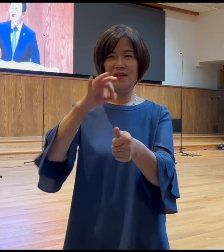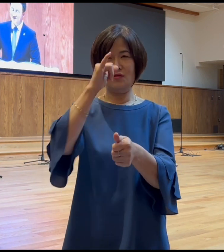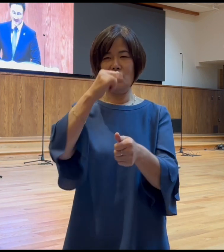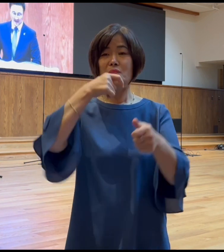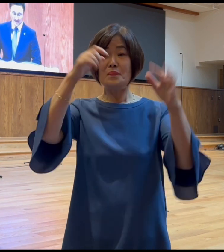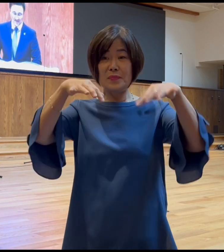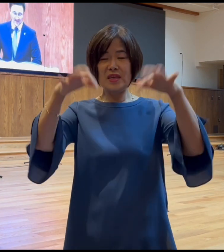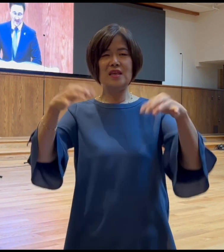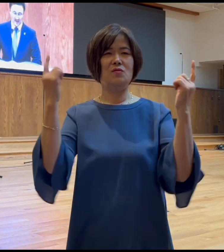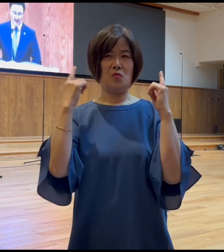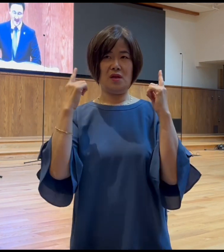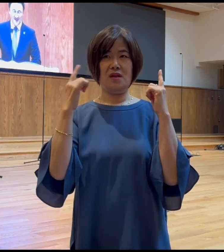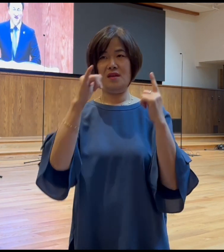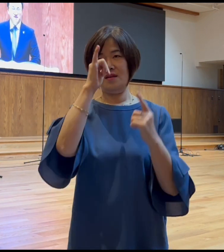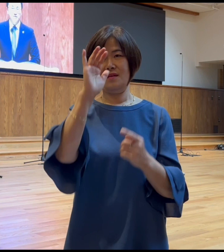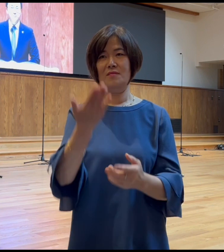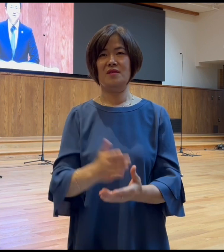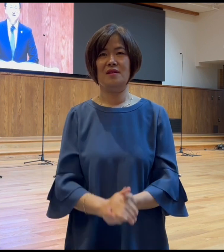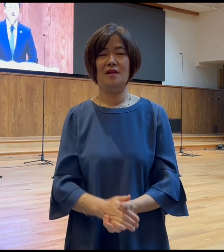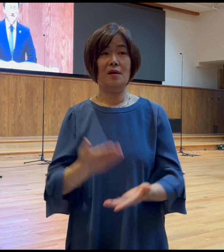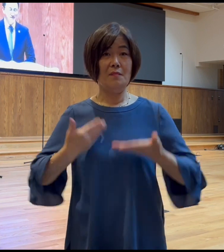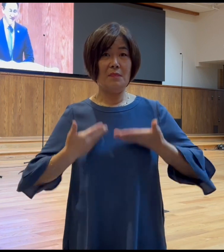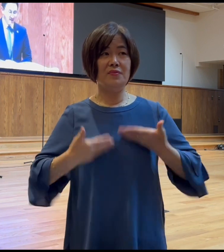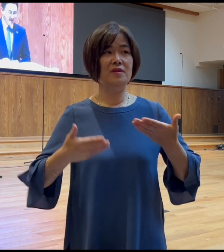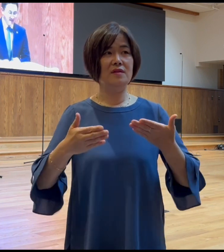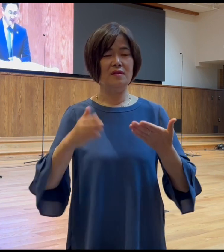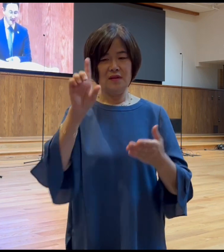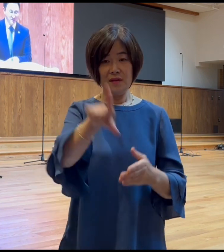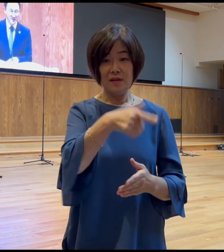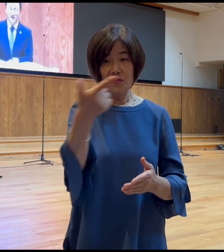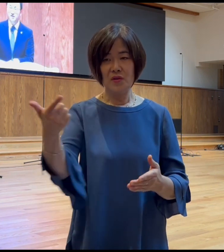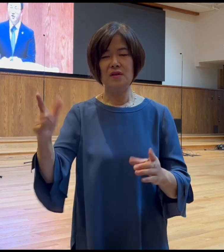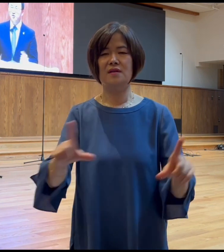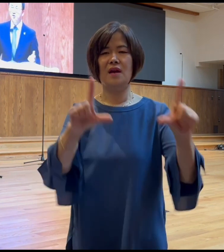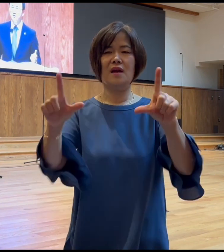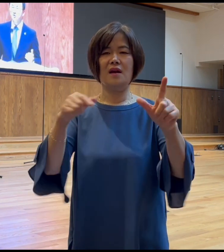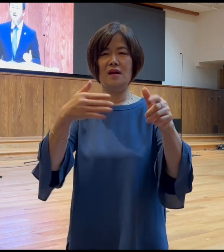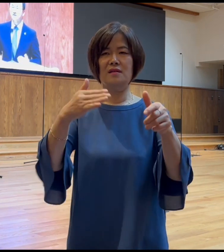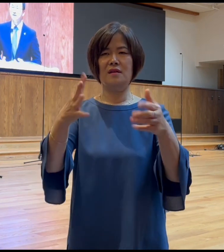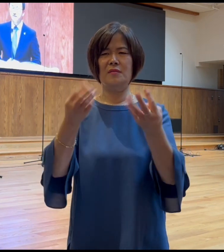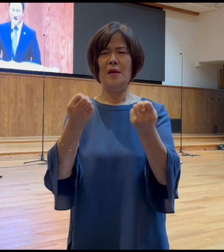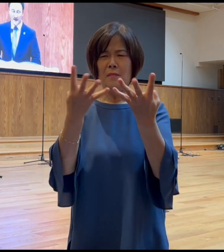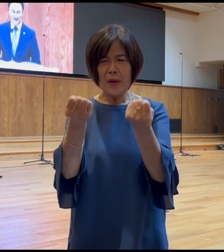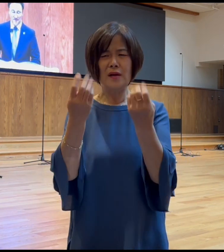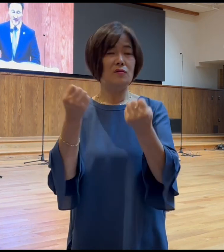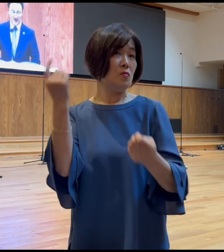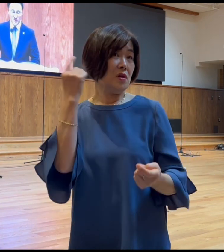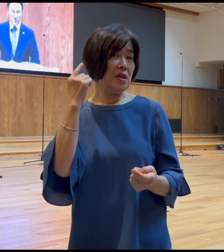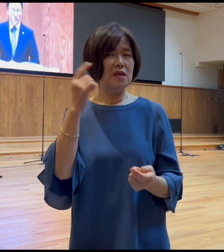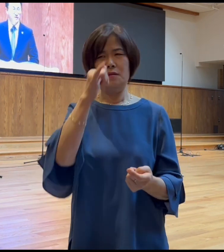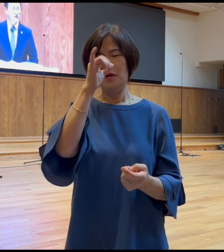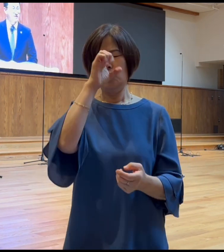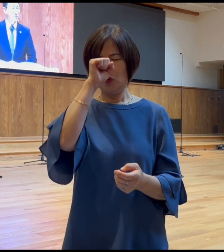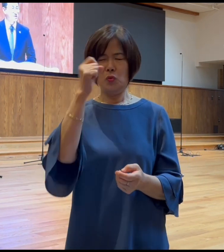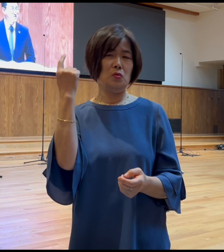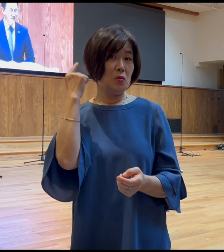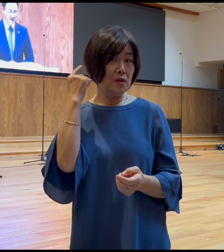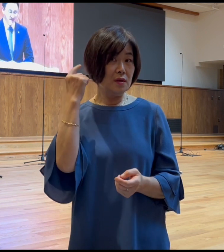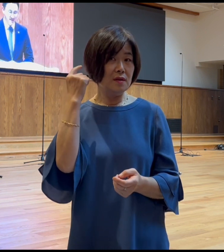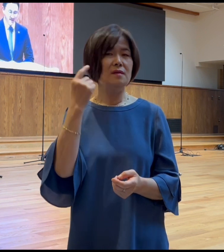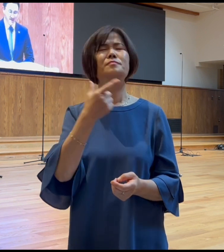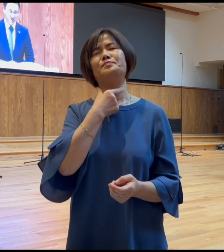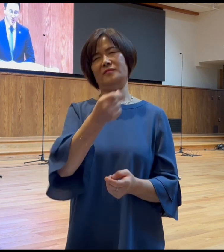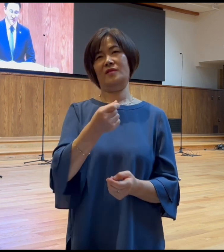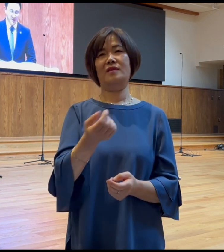빗소리도 있습니다. 바쁜 일상을 살아가는 사람들에게 여러 소리가 들립니다. 좋은 소리만 듣고